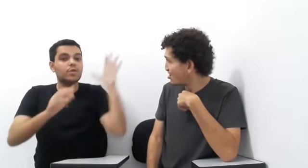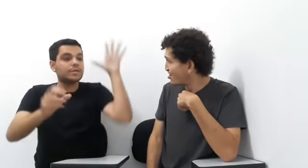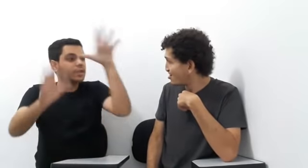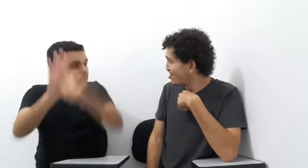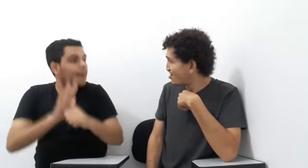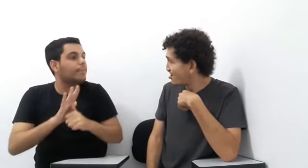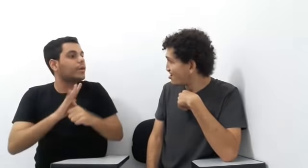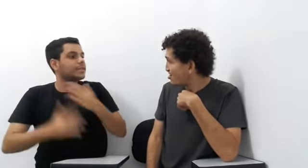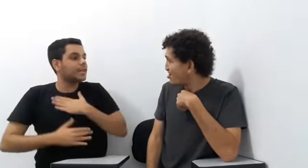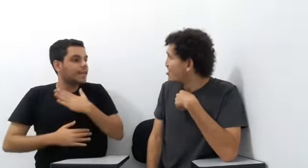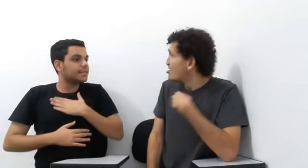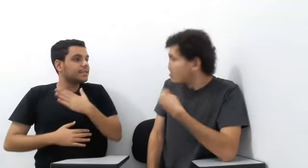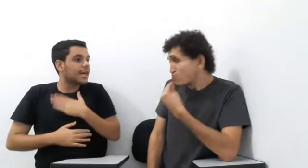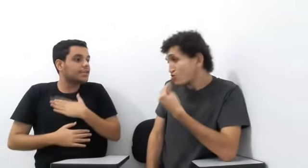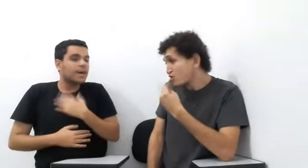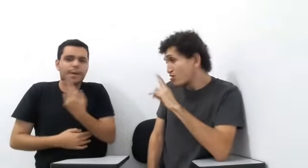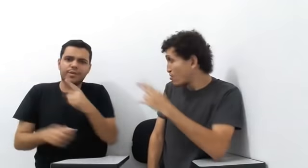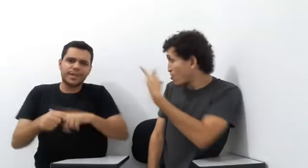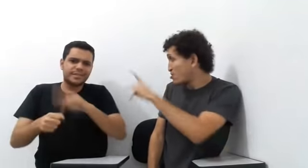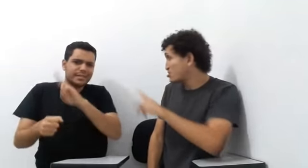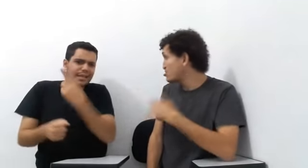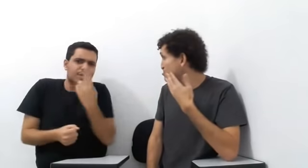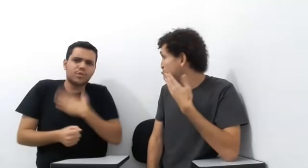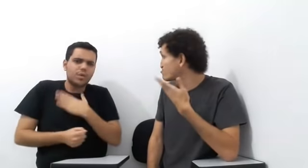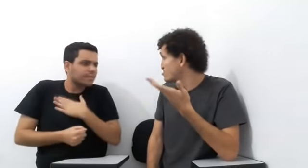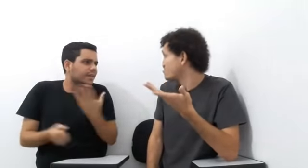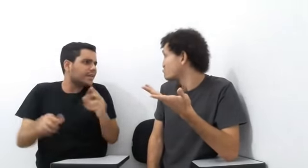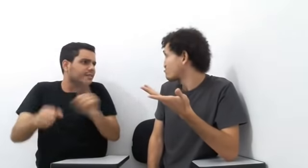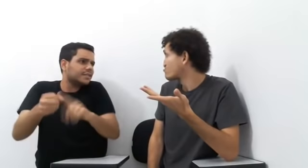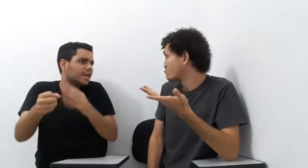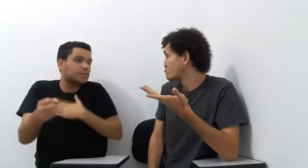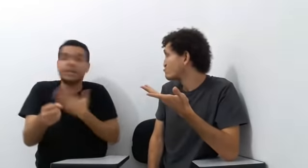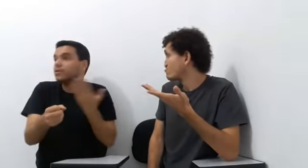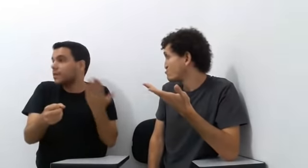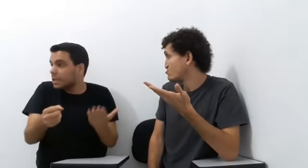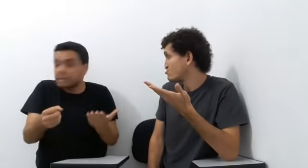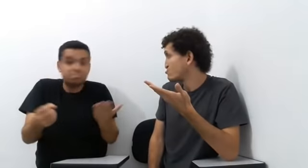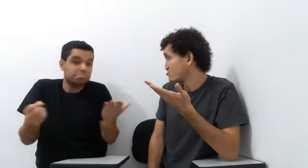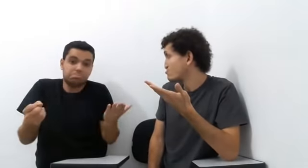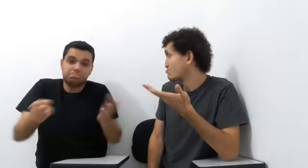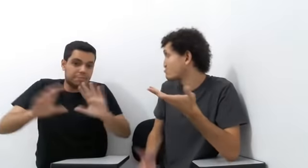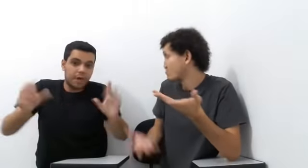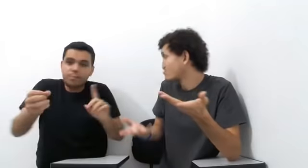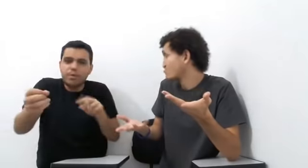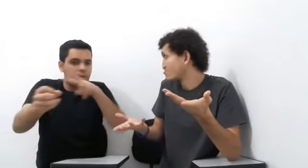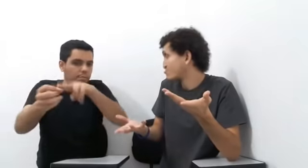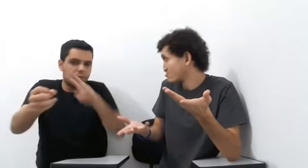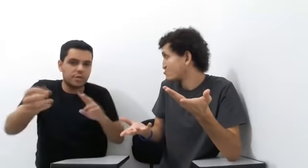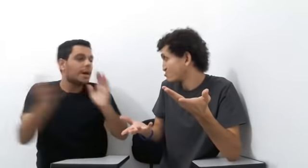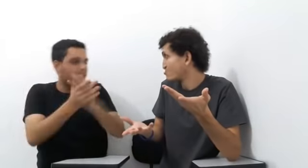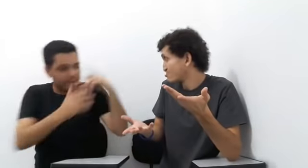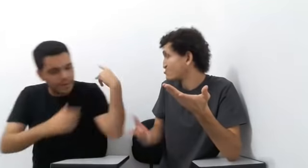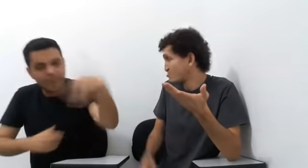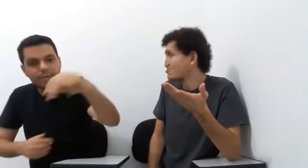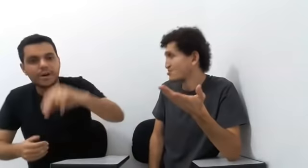consiga tomar posse daquela cidade lá. Porque se tem meu nome, né? A cidade, porque não ser minha. É um pulo. Mas vamos